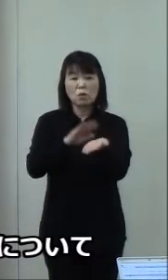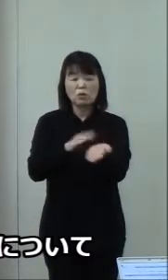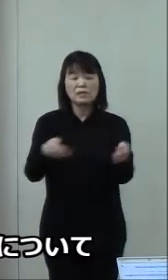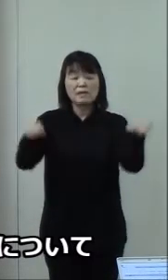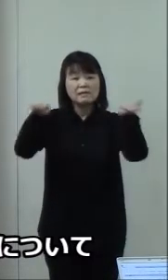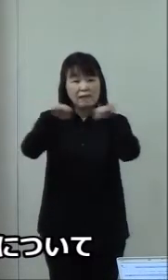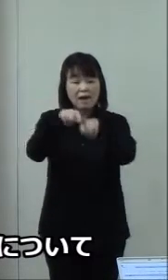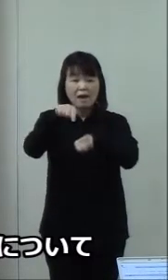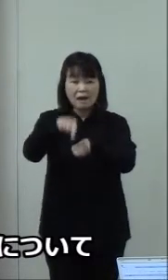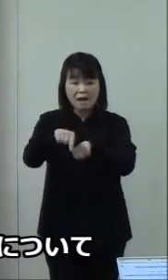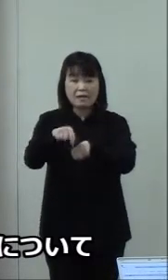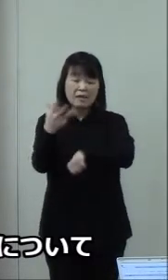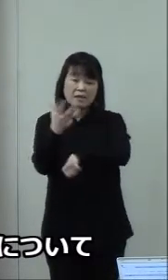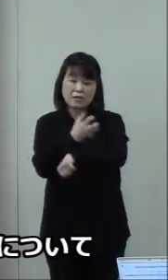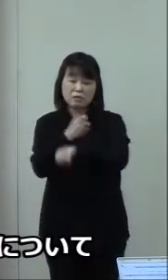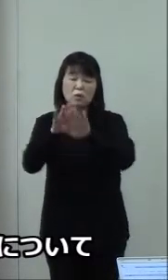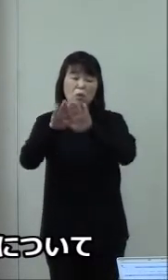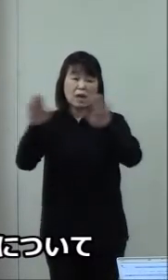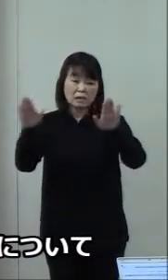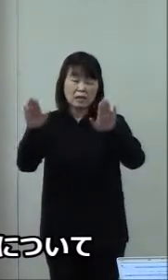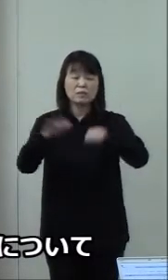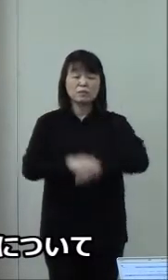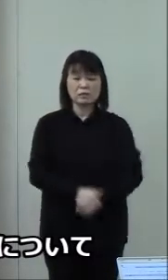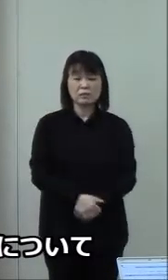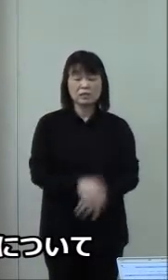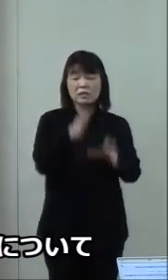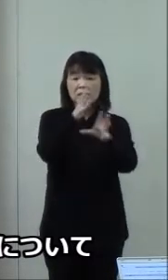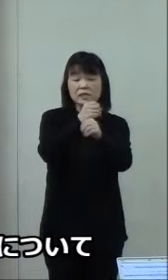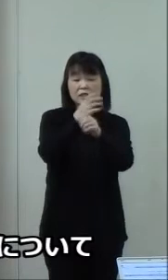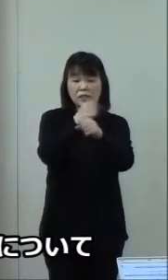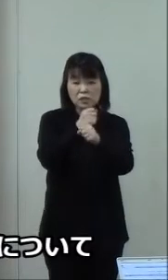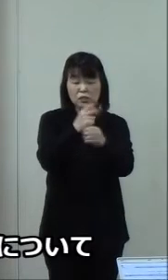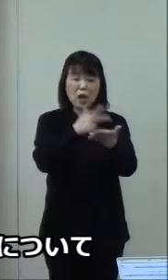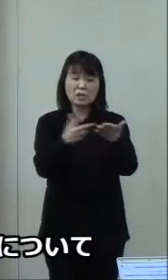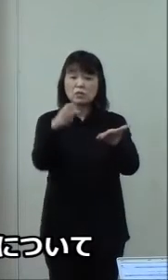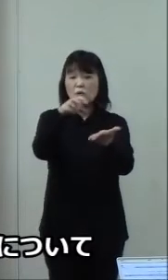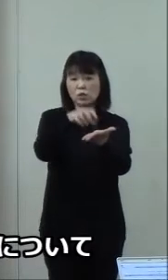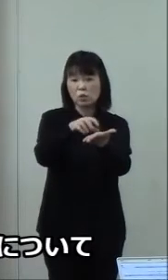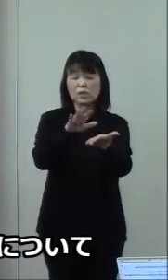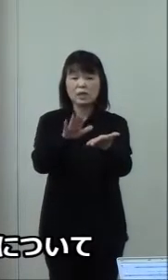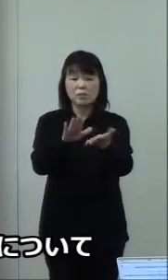。日時はこちらの方になっておるところであります。